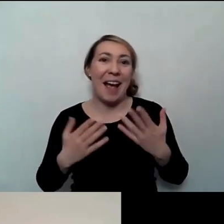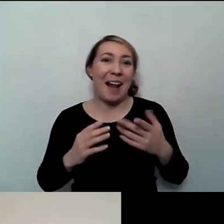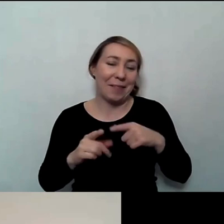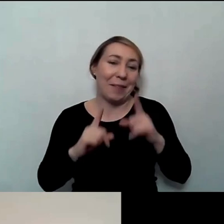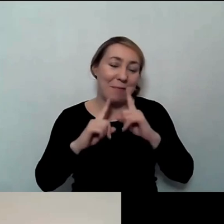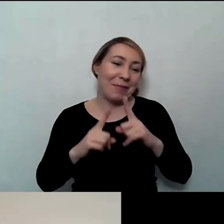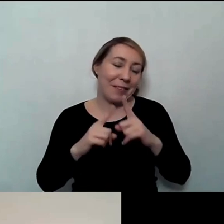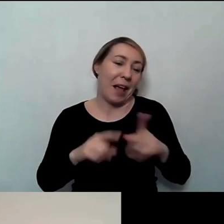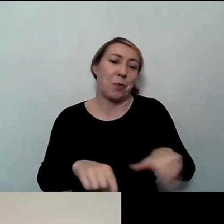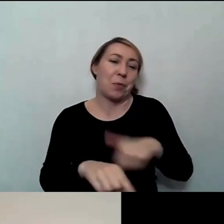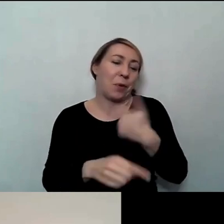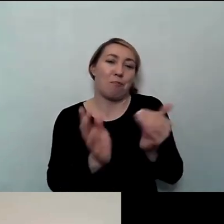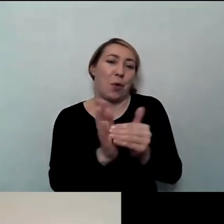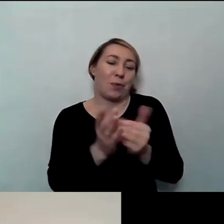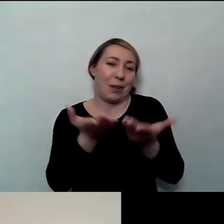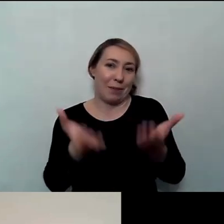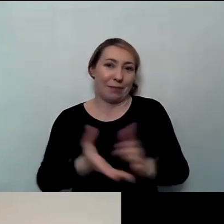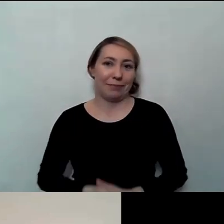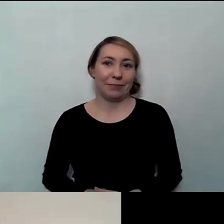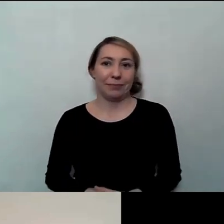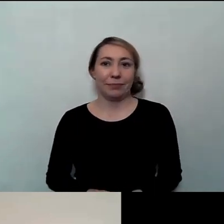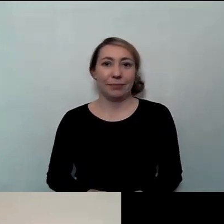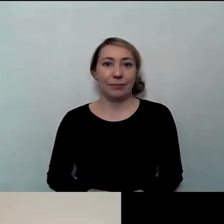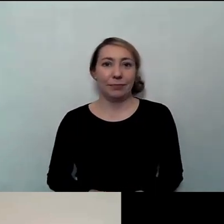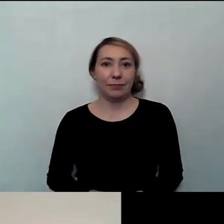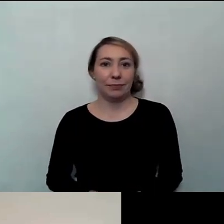tak długo, ile będziecie tego Państwo potrzebować.